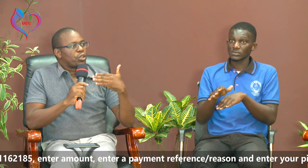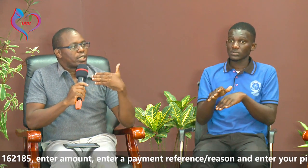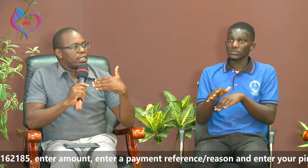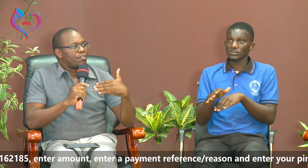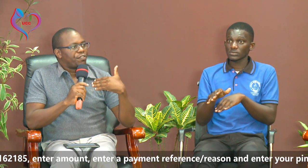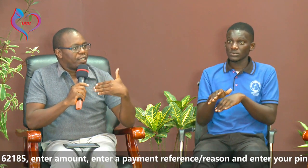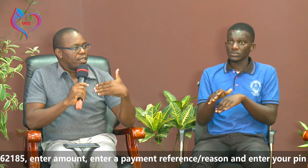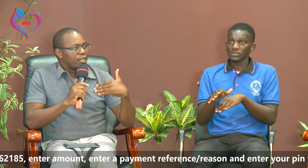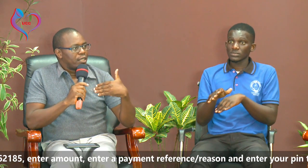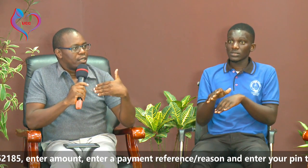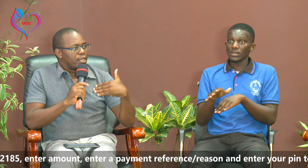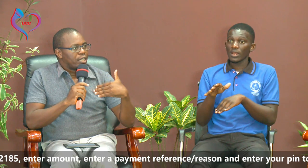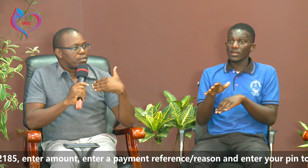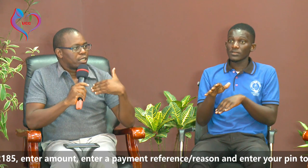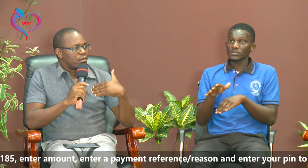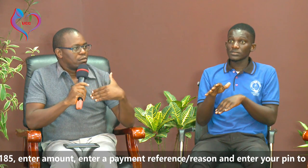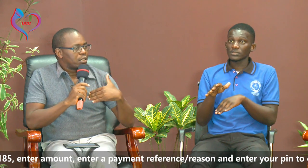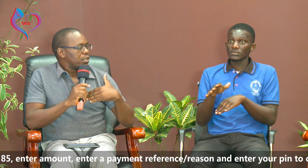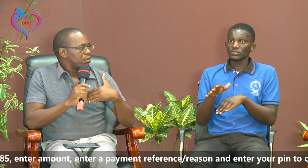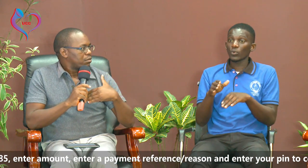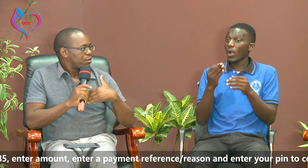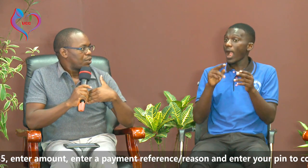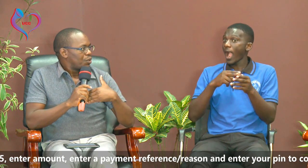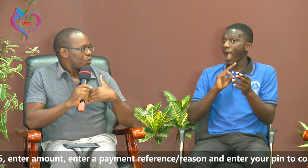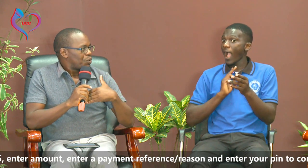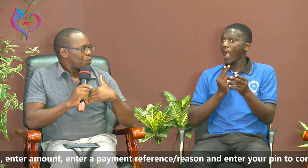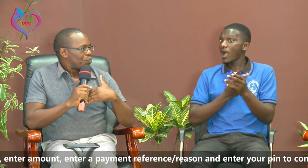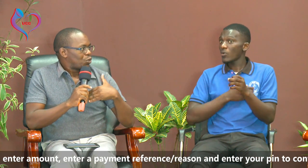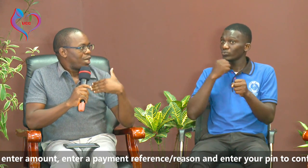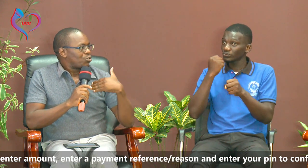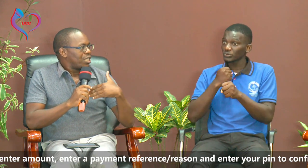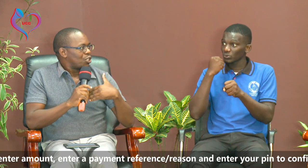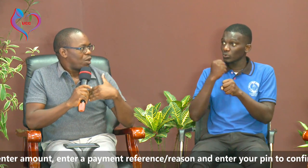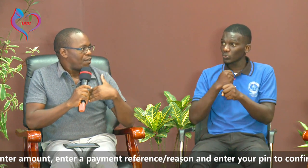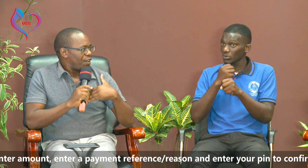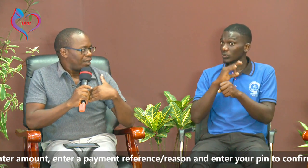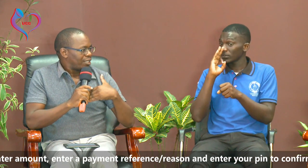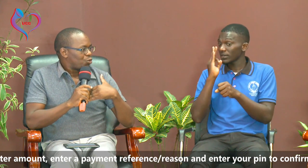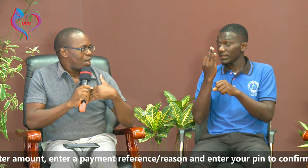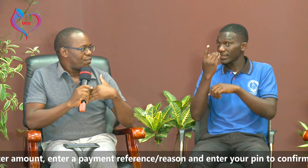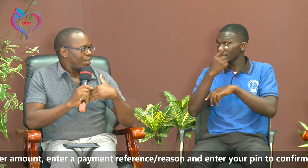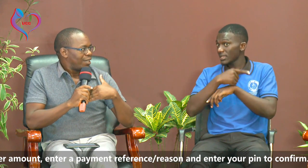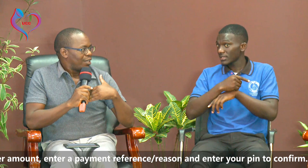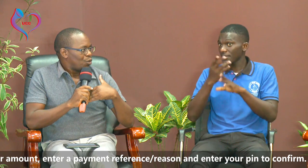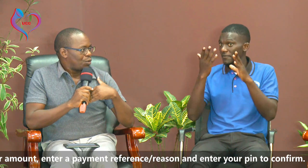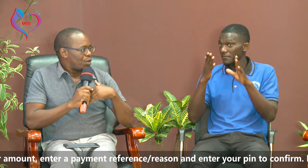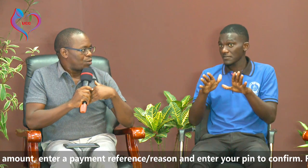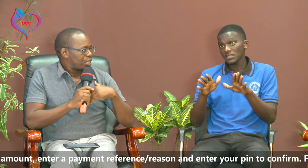contract yaffe eyatuleeta ku nsi. Bwe tuba nga tulina gye twafa, gye twava, lwe lunaku